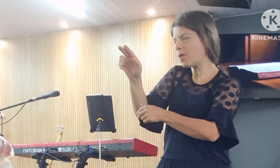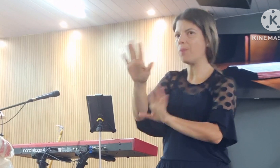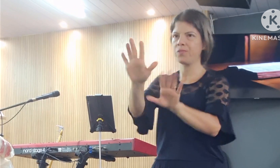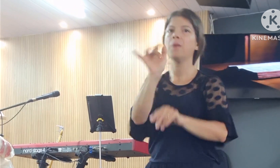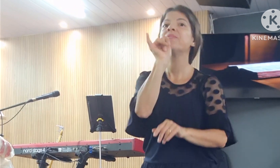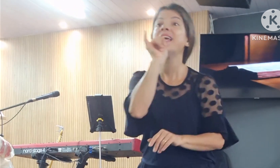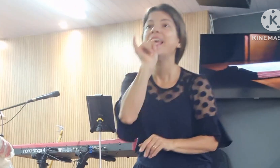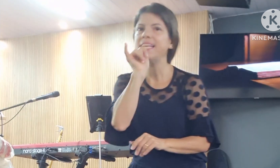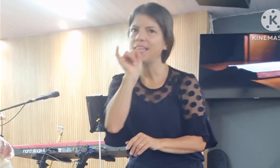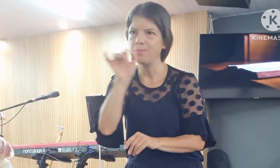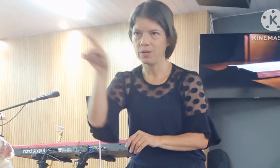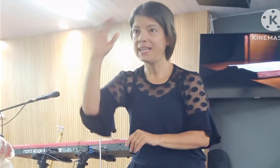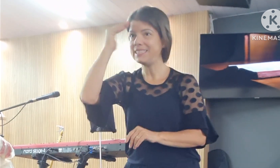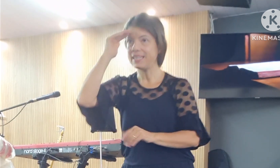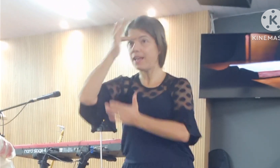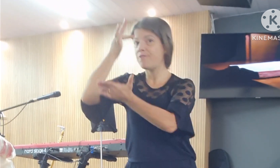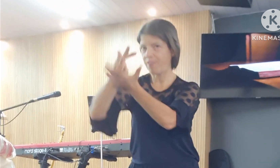vendo, mesmo que não esteja na minha mão.